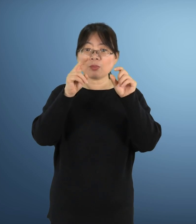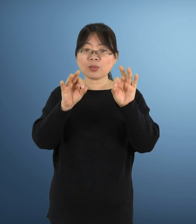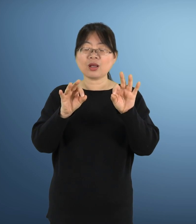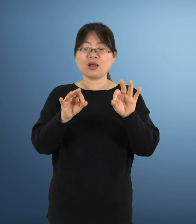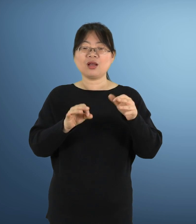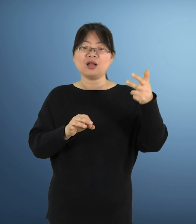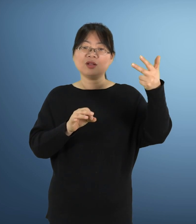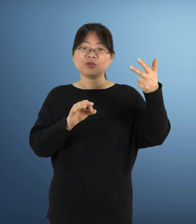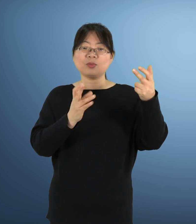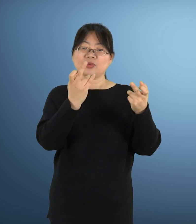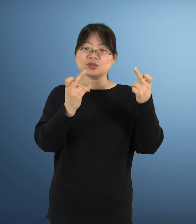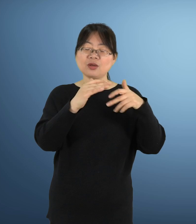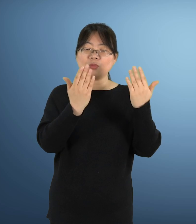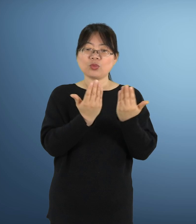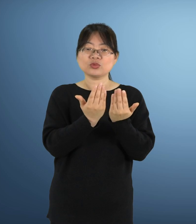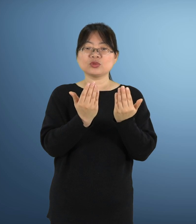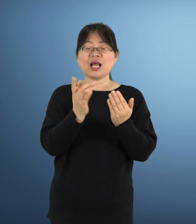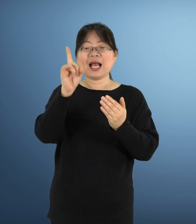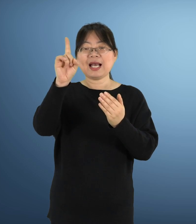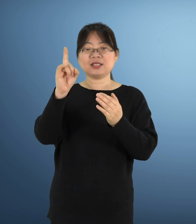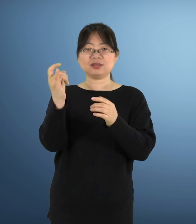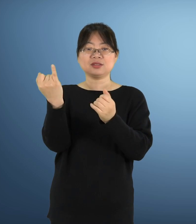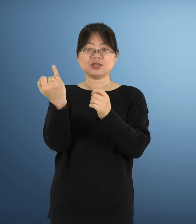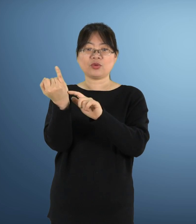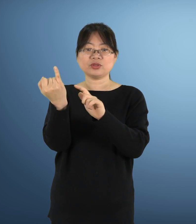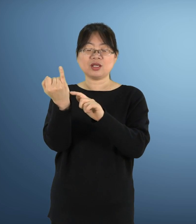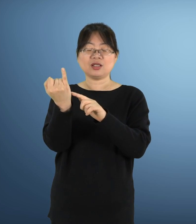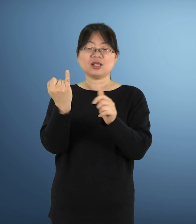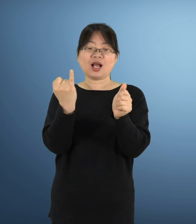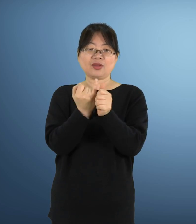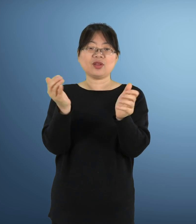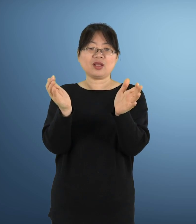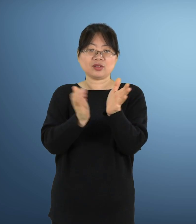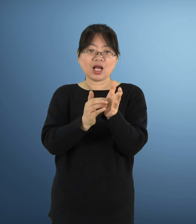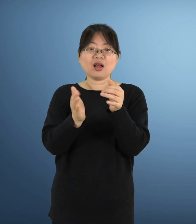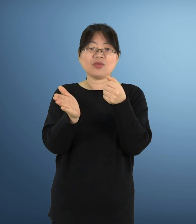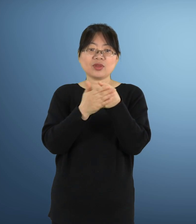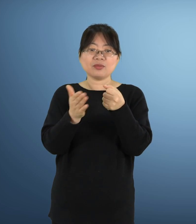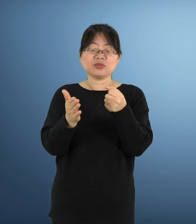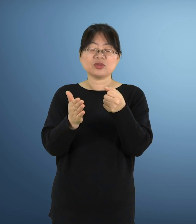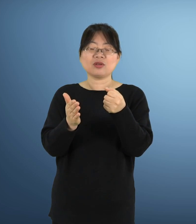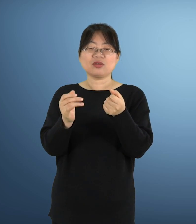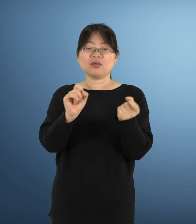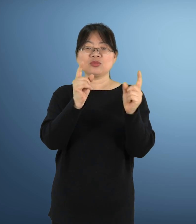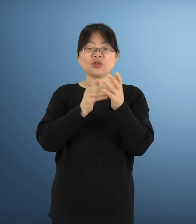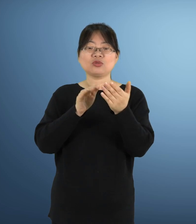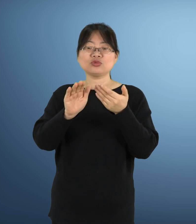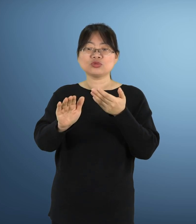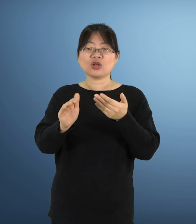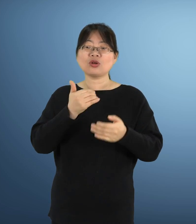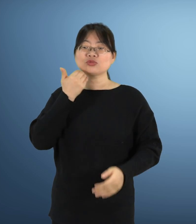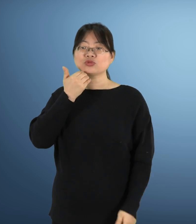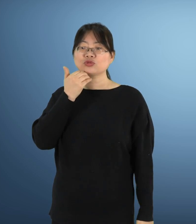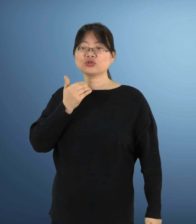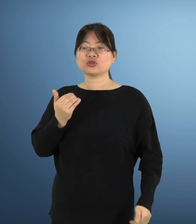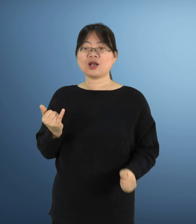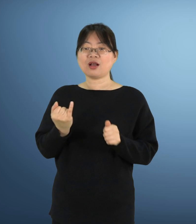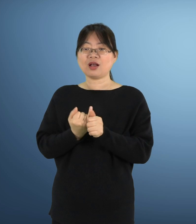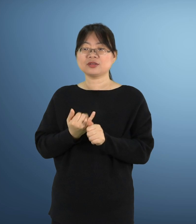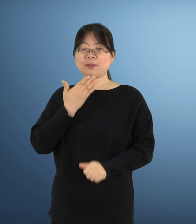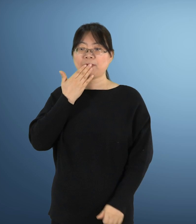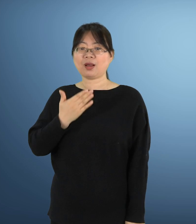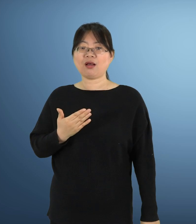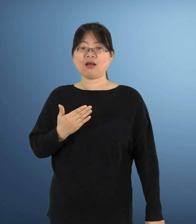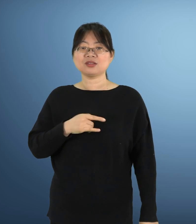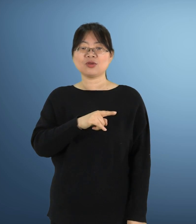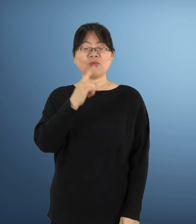그를 아내로 취하였으니 부활 때에 그 중에 누구의 아내가 되리이까? 네, 이거는 이제 만든